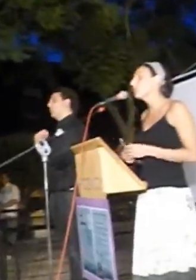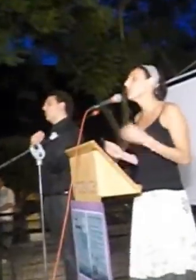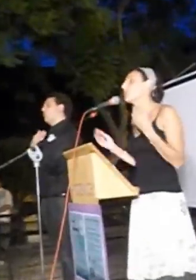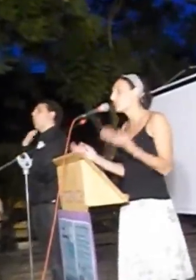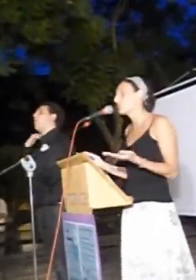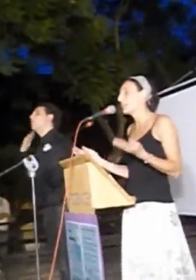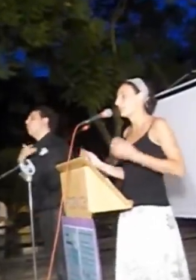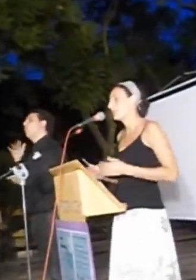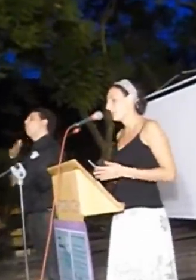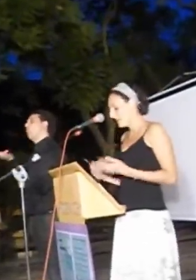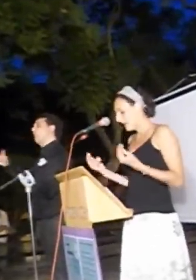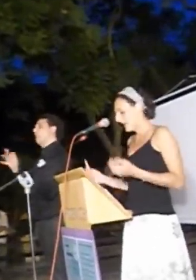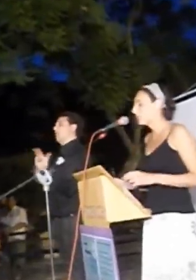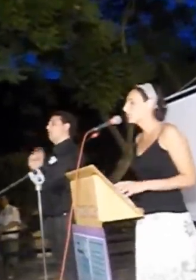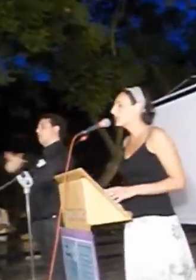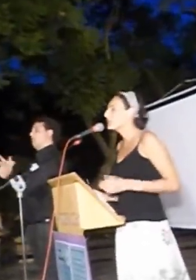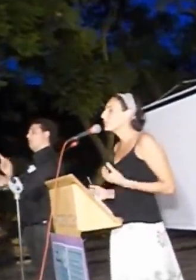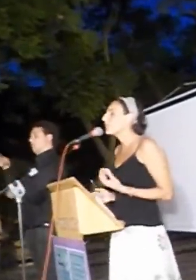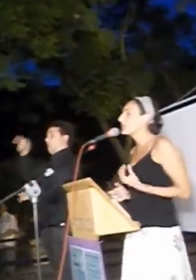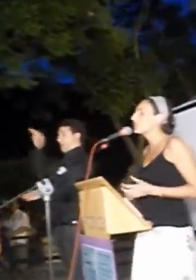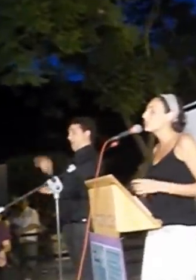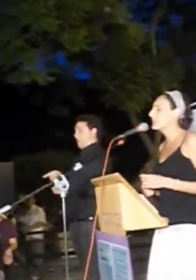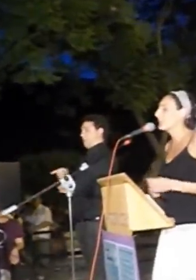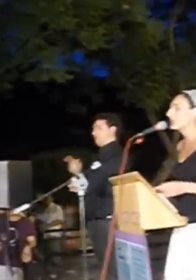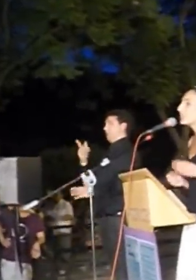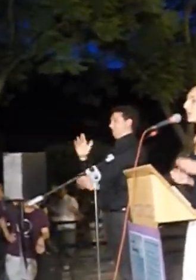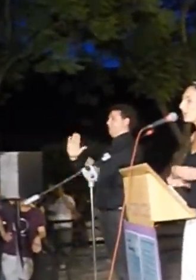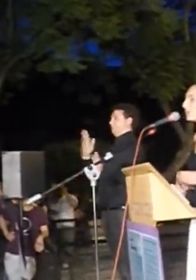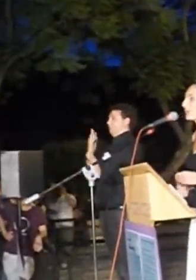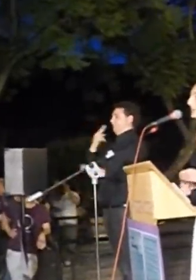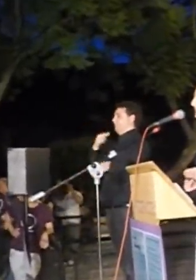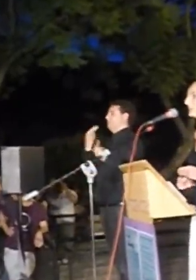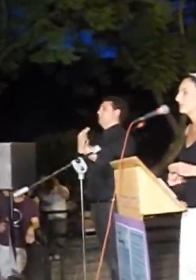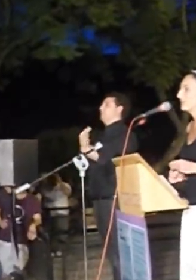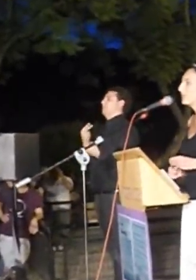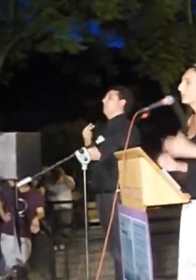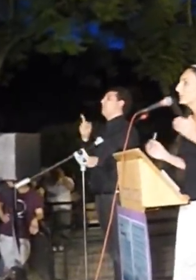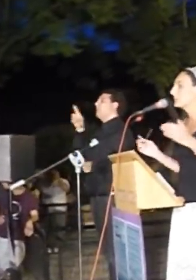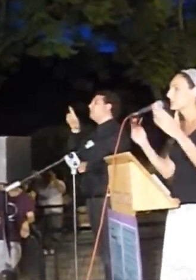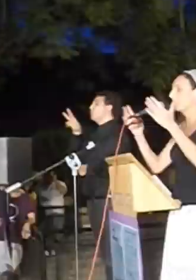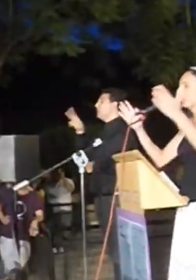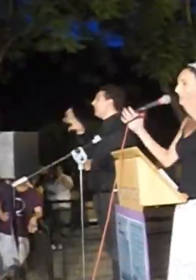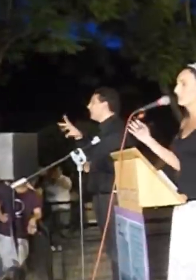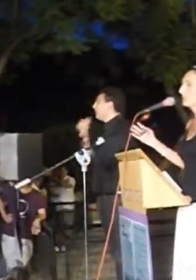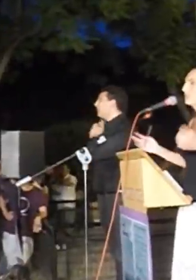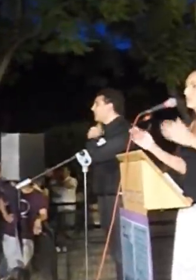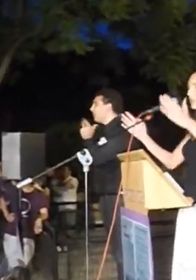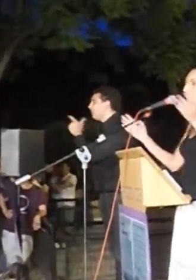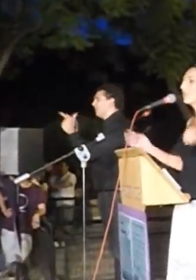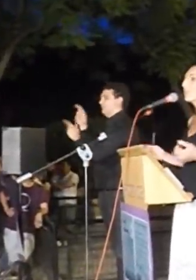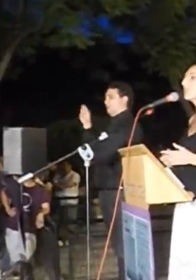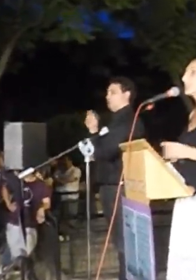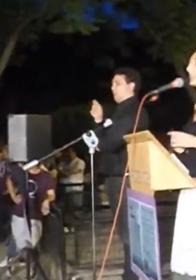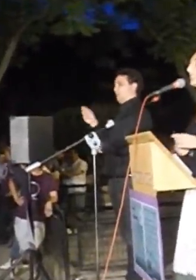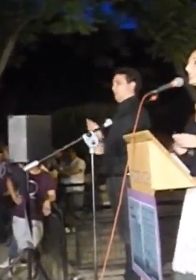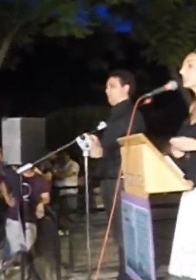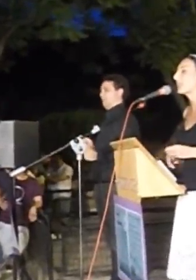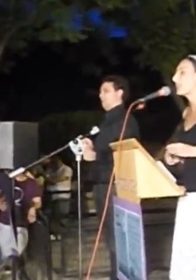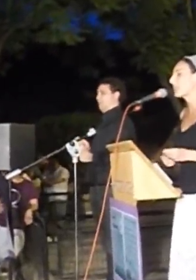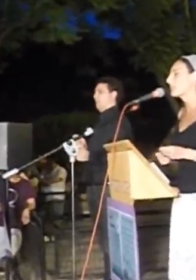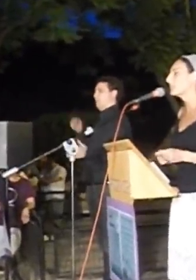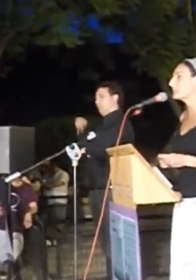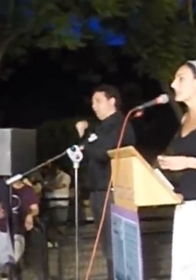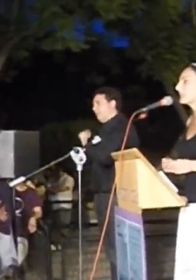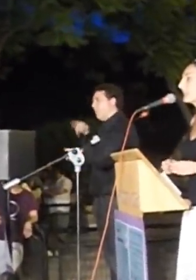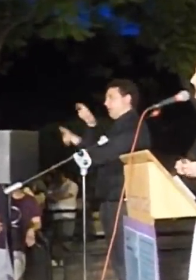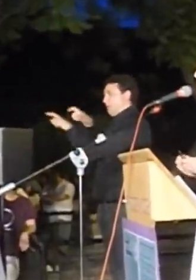a contarlo y lo contaron en total tuvieron 135 reuniones con distintas plataformas gentes